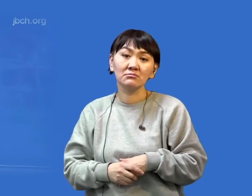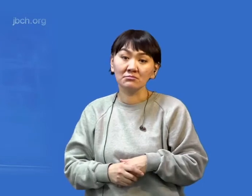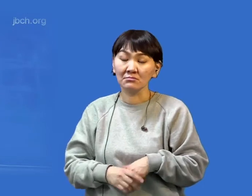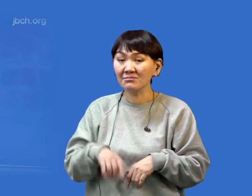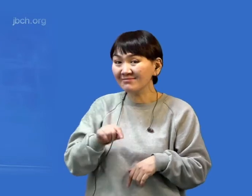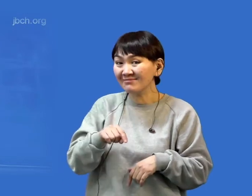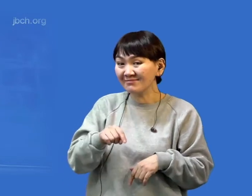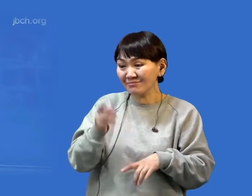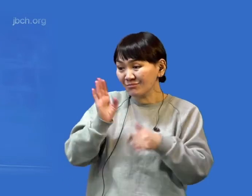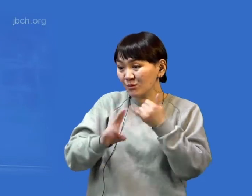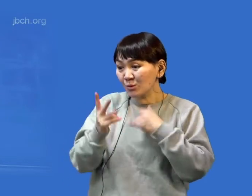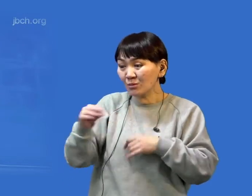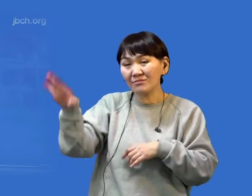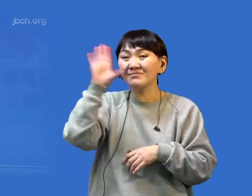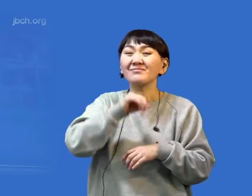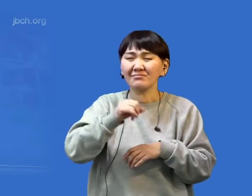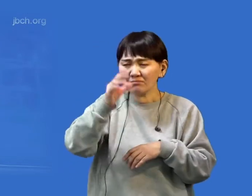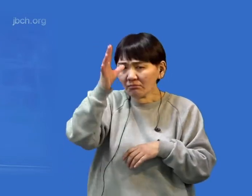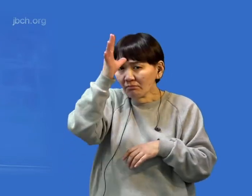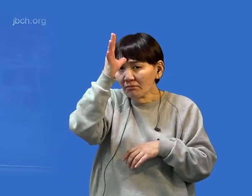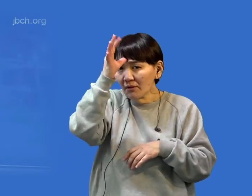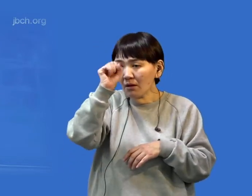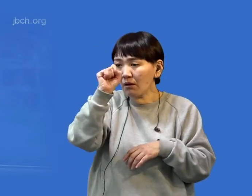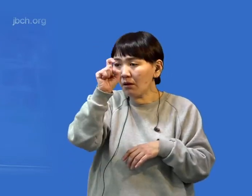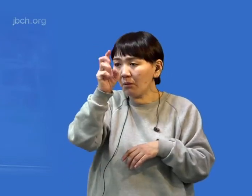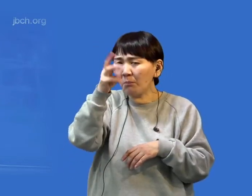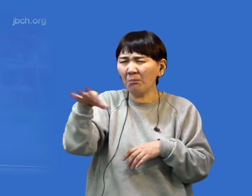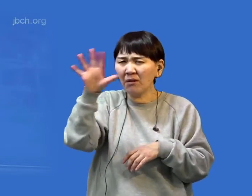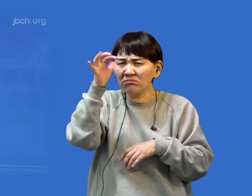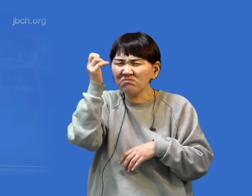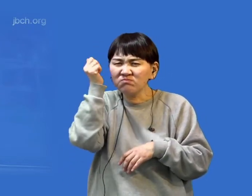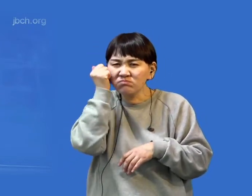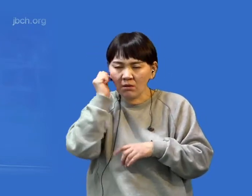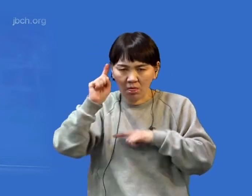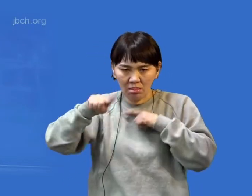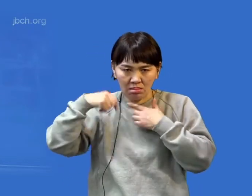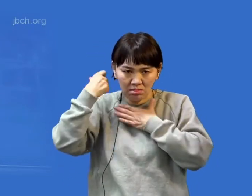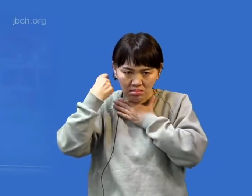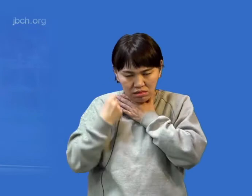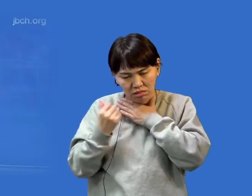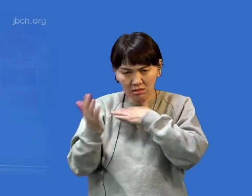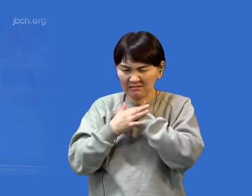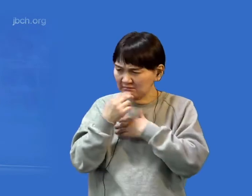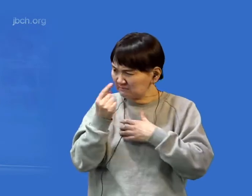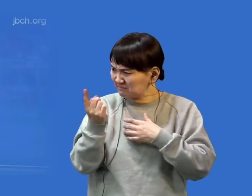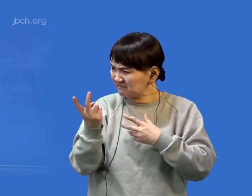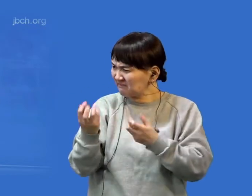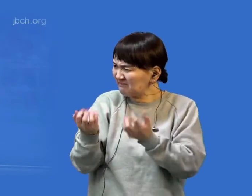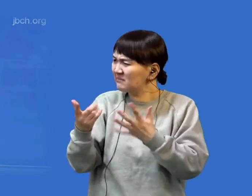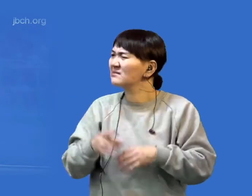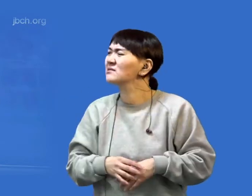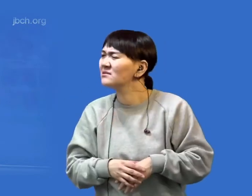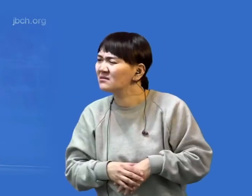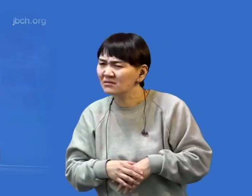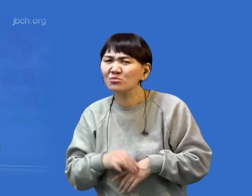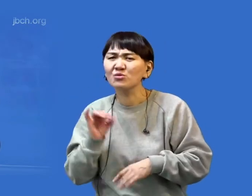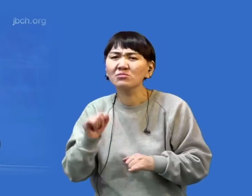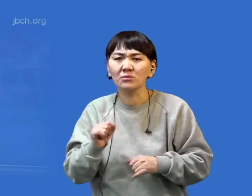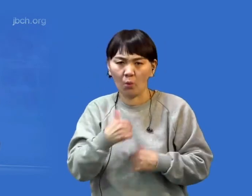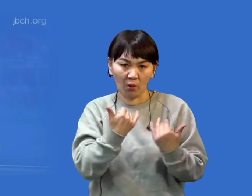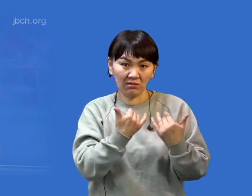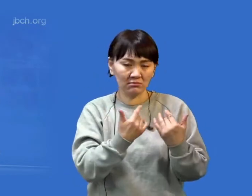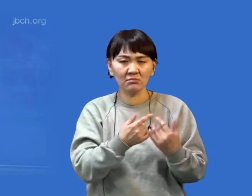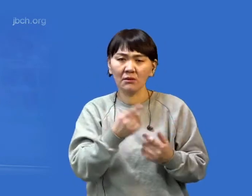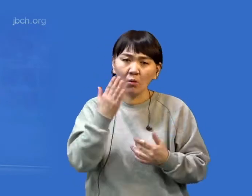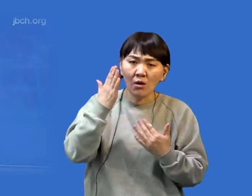тэгээд одоо сүүлийн үед энэ ахмадууд амиа хорлож байгаа хүмүүс олон байна гэв яаж яага үр хүүхдүүд нь үл тоомсорлоод